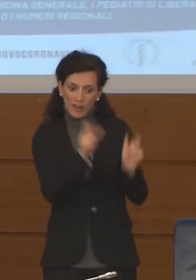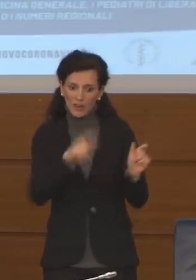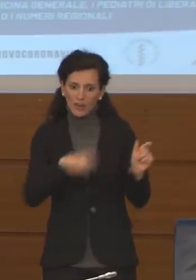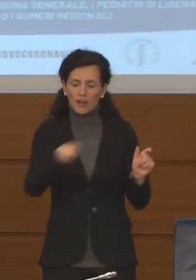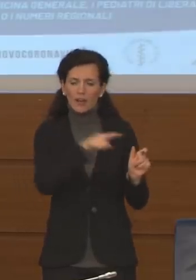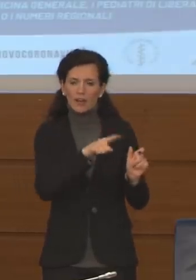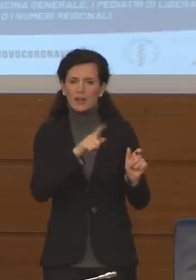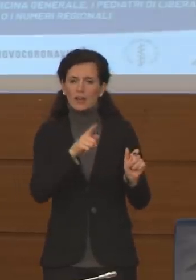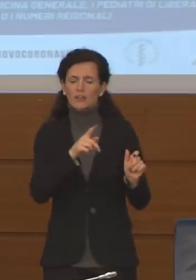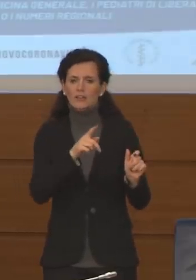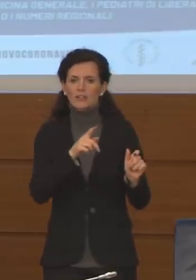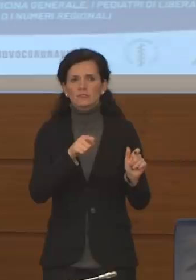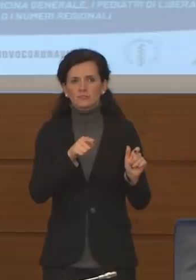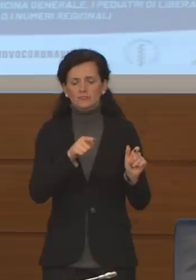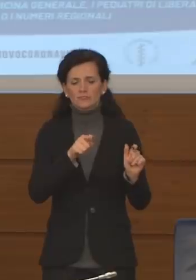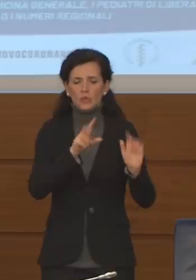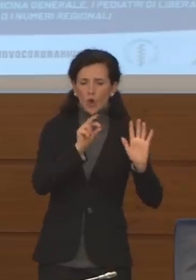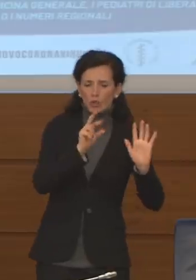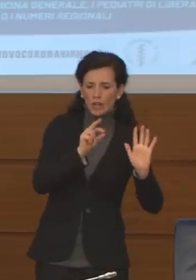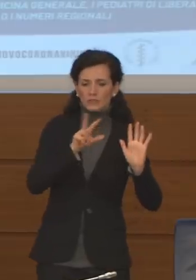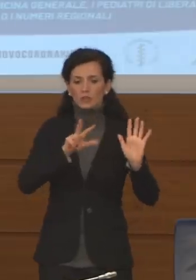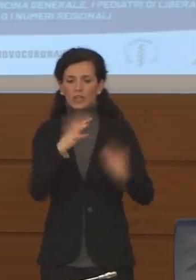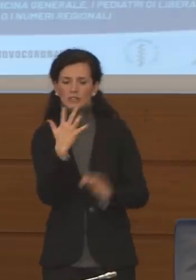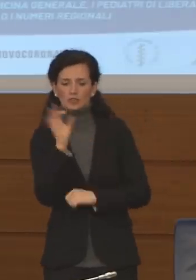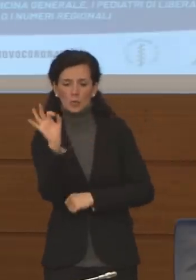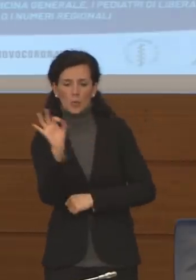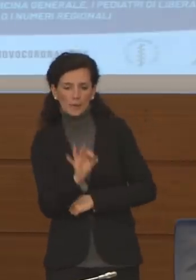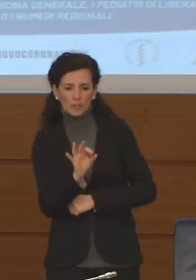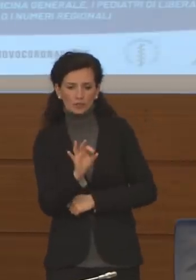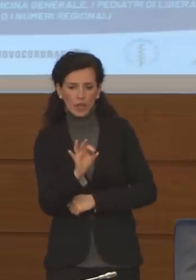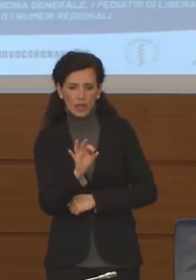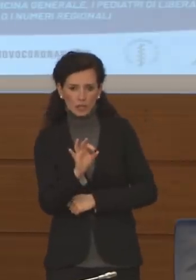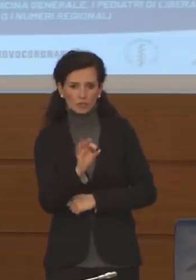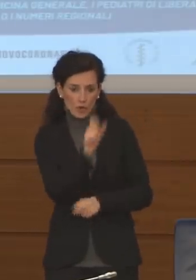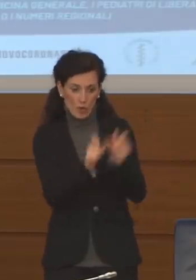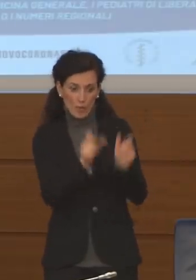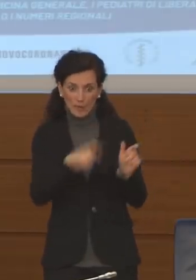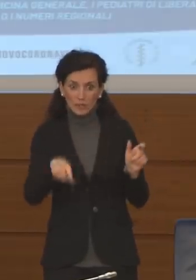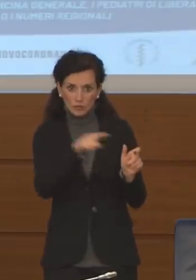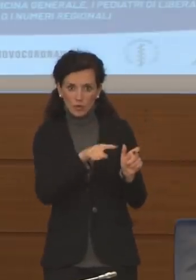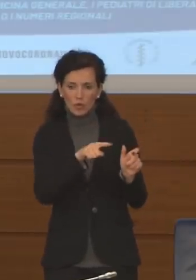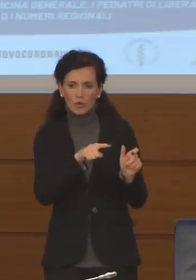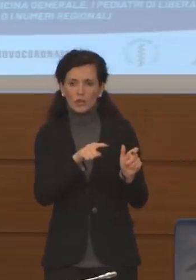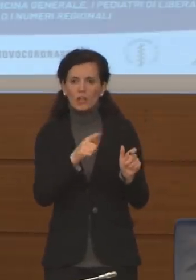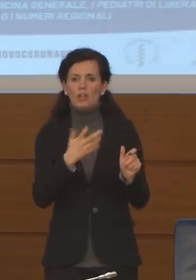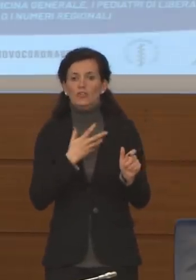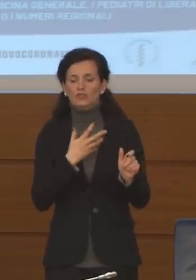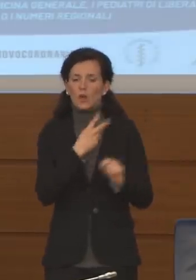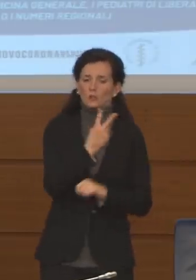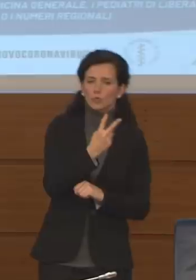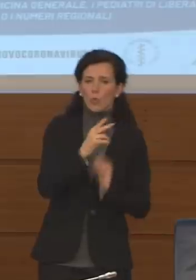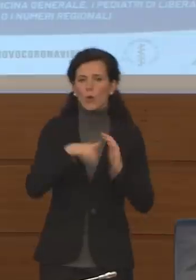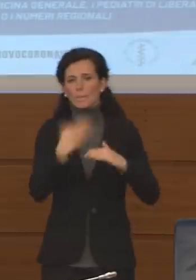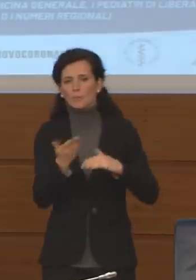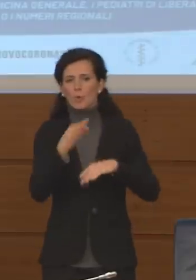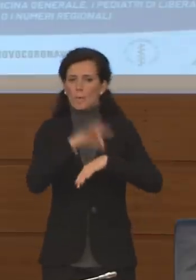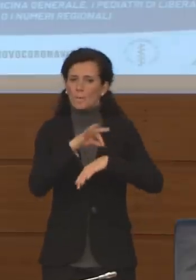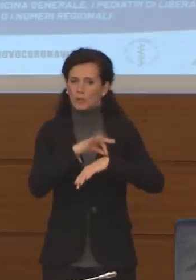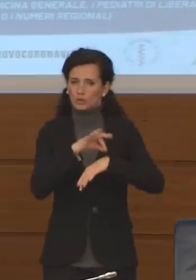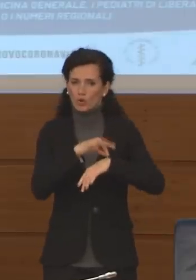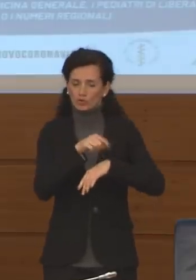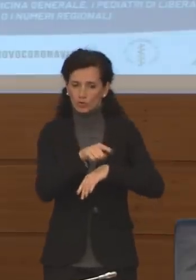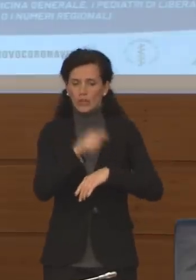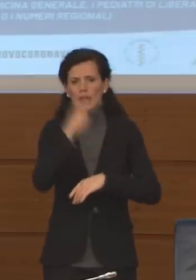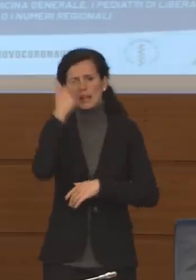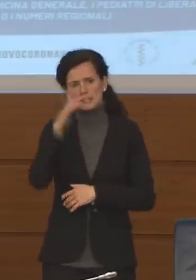80 85 per cento dei casi raggiungono due o più patologie sappiamo